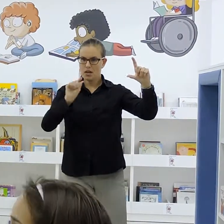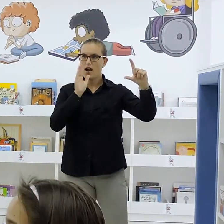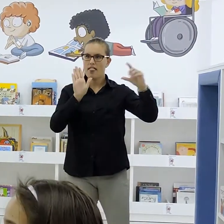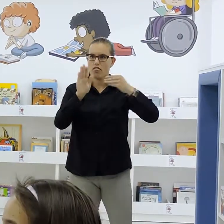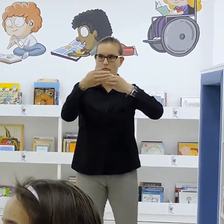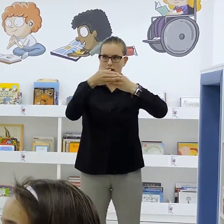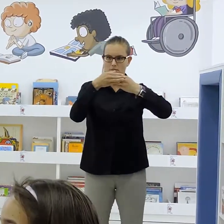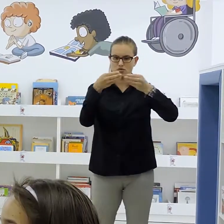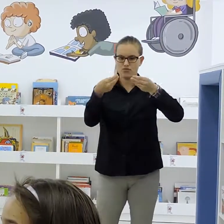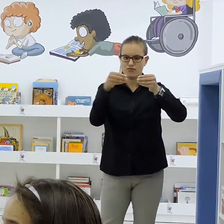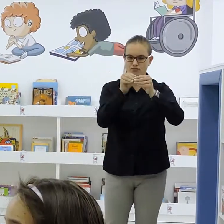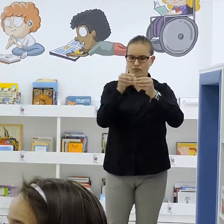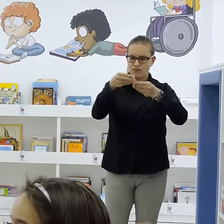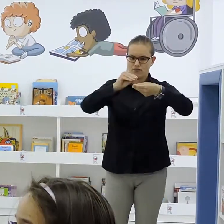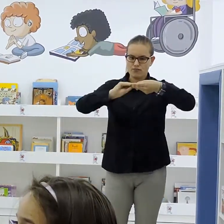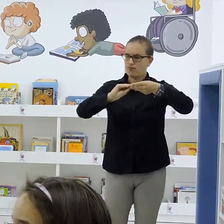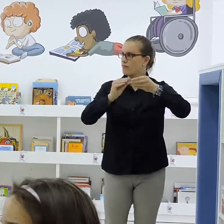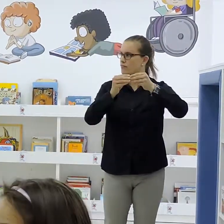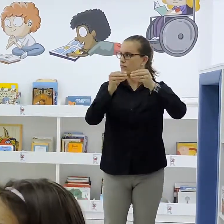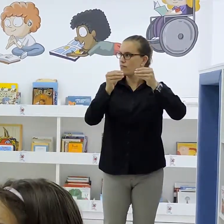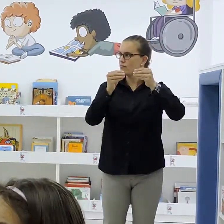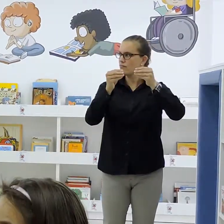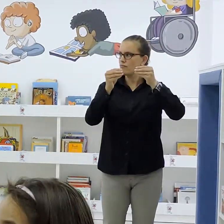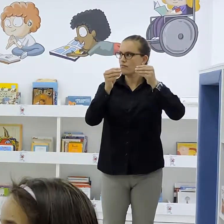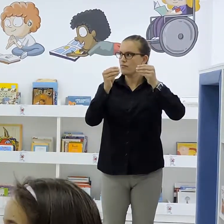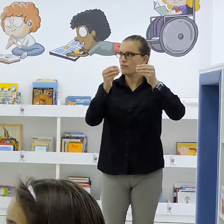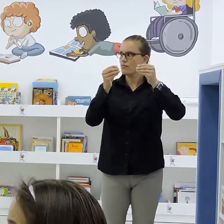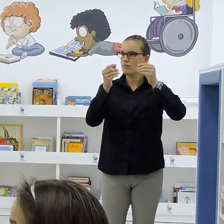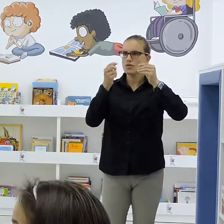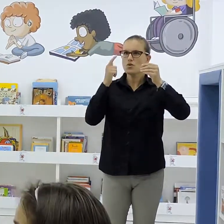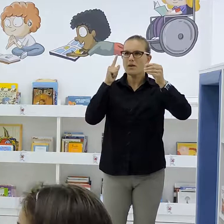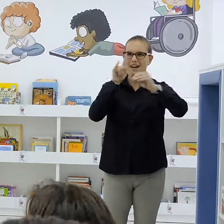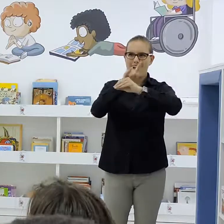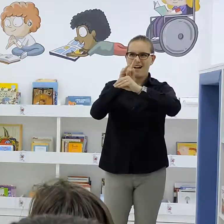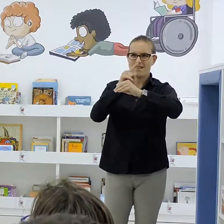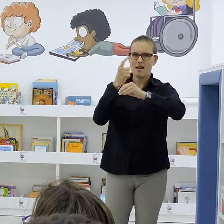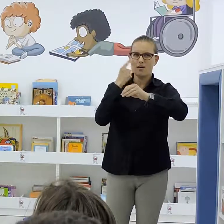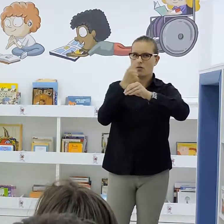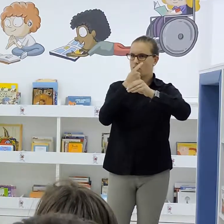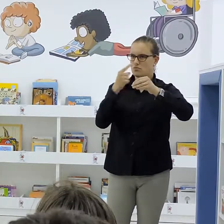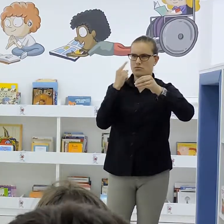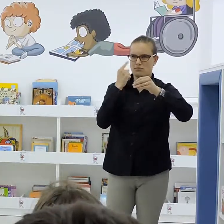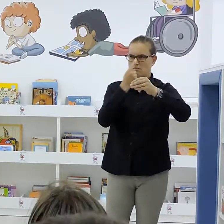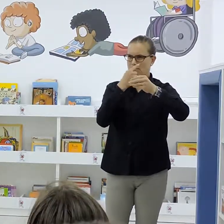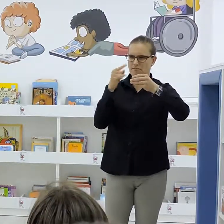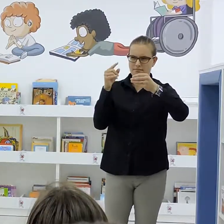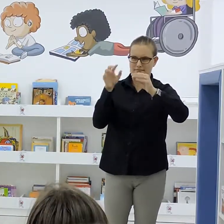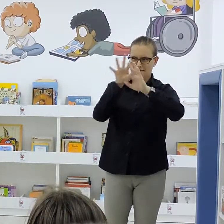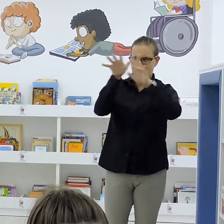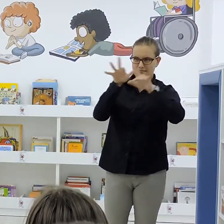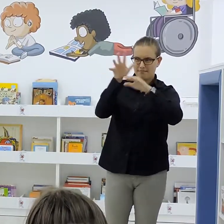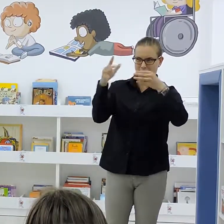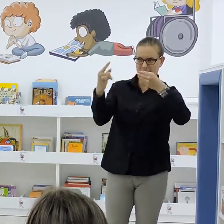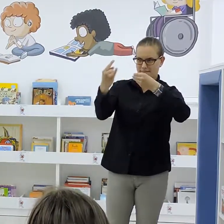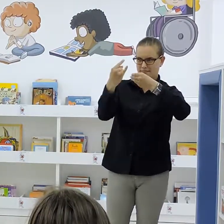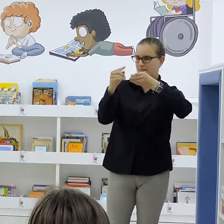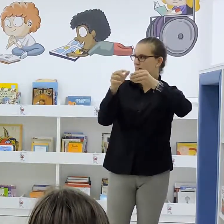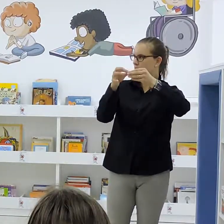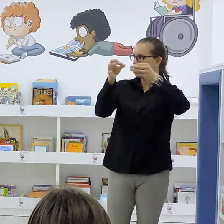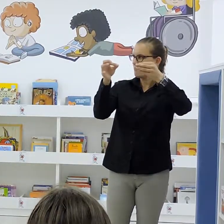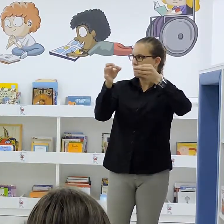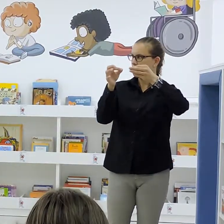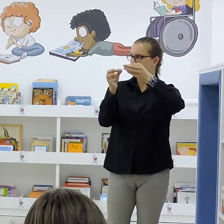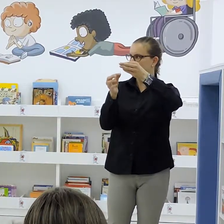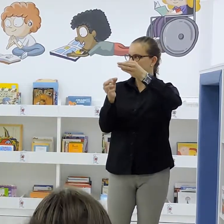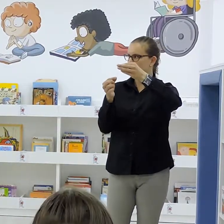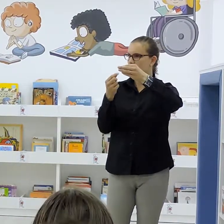el billete y voy a crear una ilusión óptica. Veréis. Lo único que hay que hacer, ¿vale?, es introducir